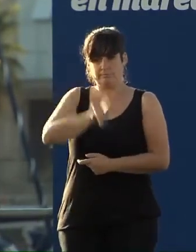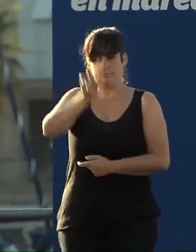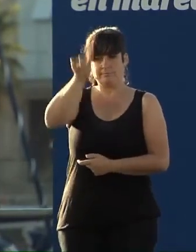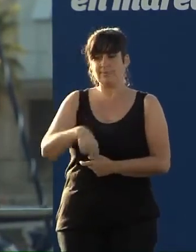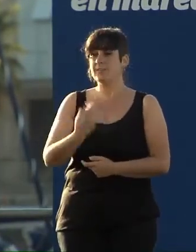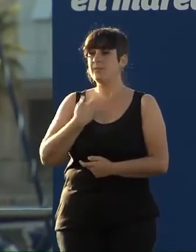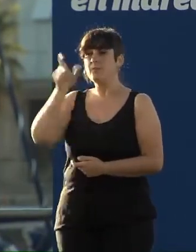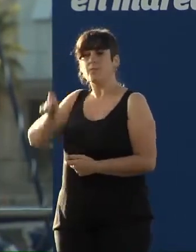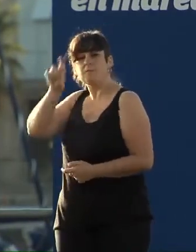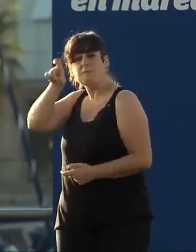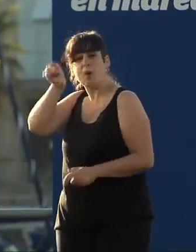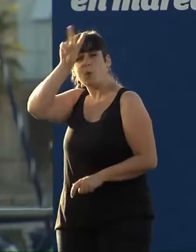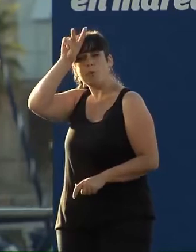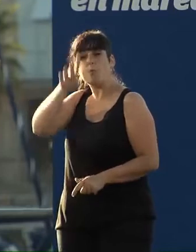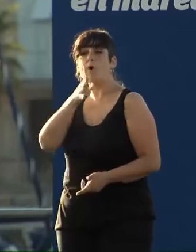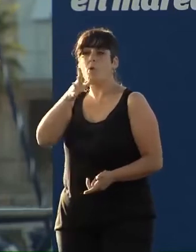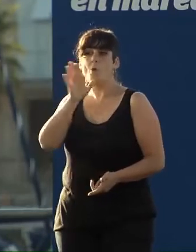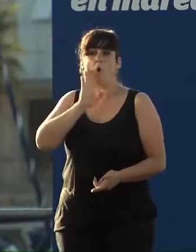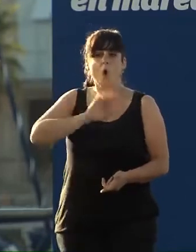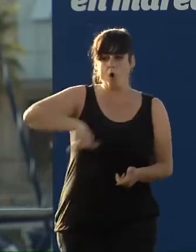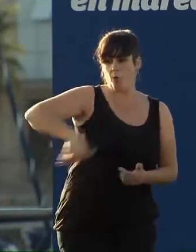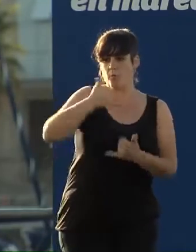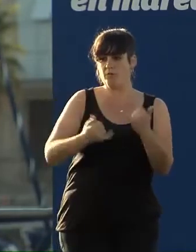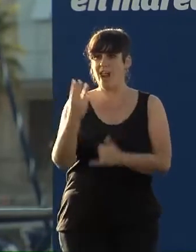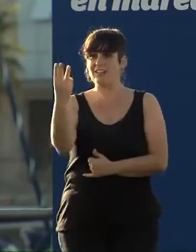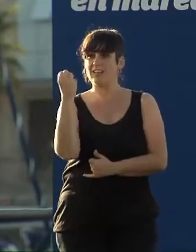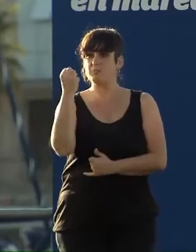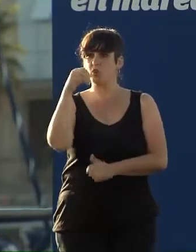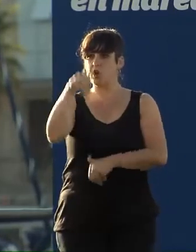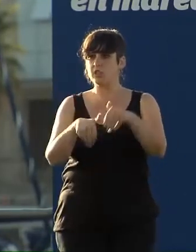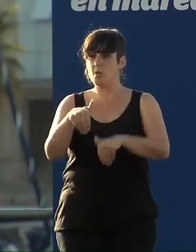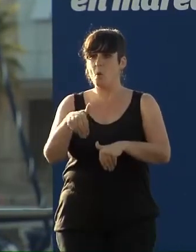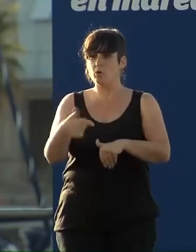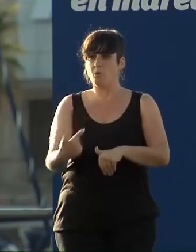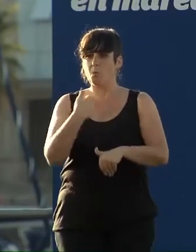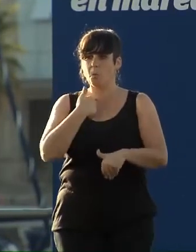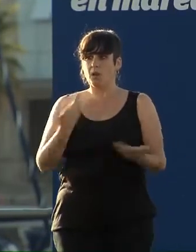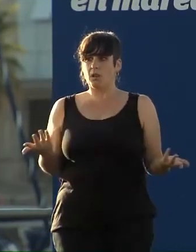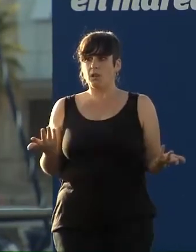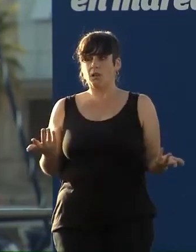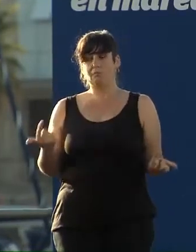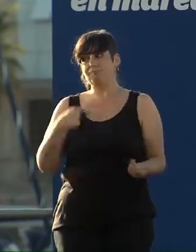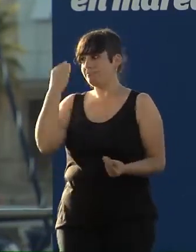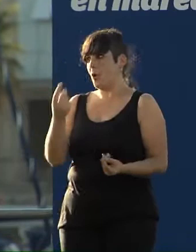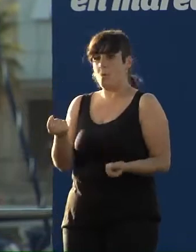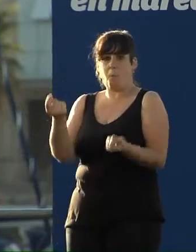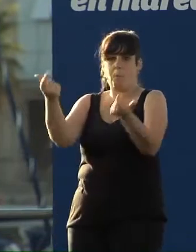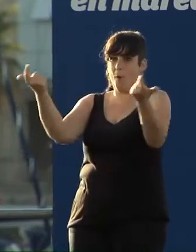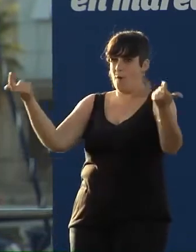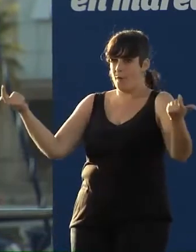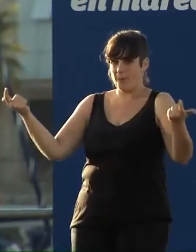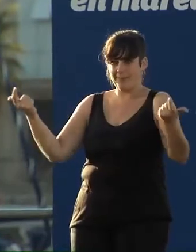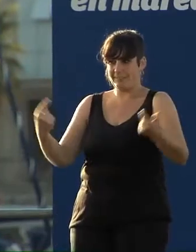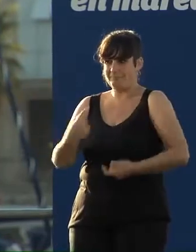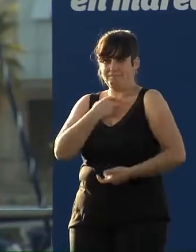feijó estaba preocupado porque la corrupción les había quitado 3 millones de votos pocos me parecen feijó pocos